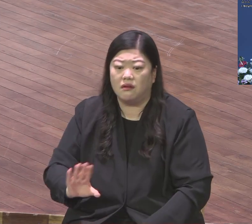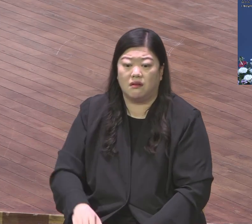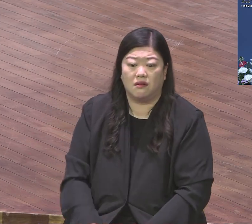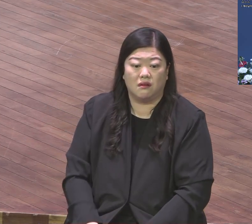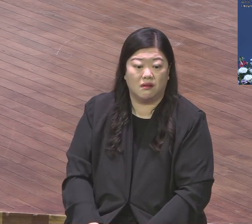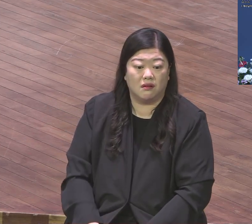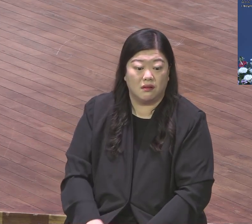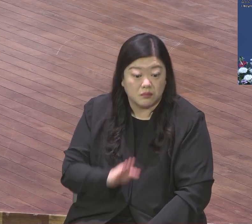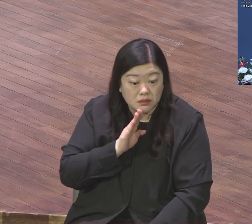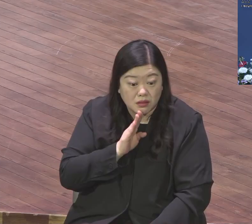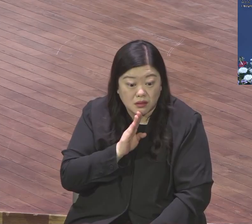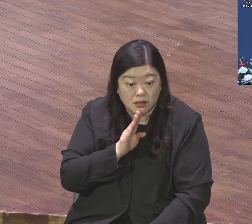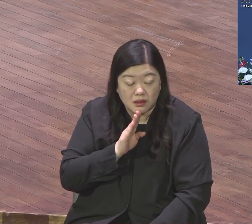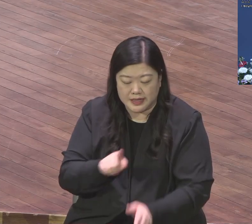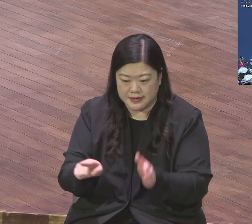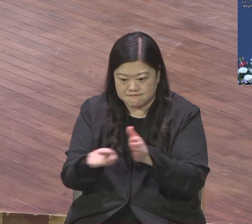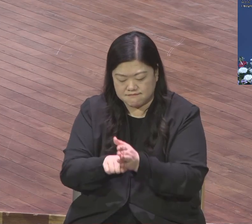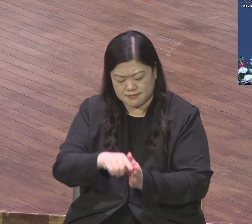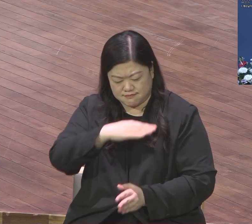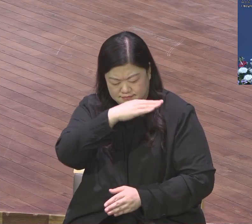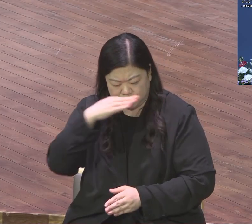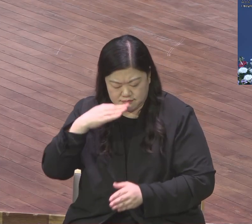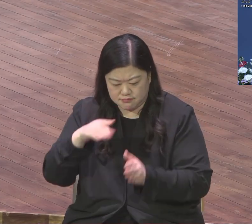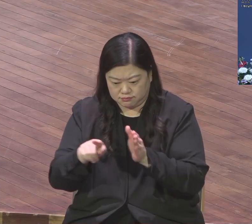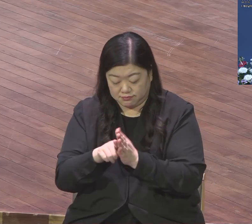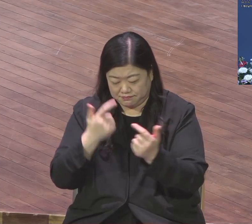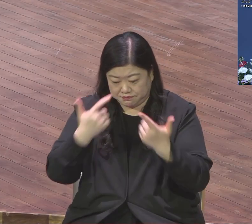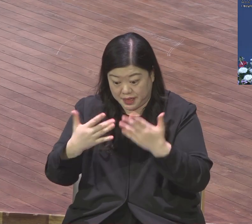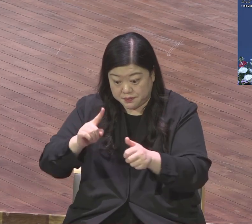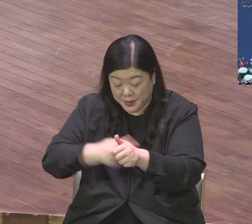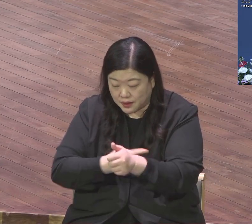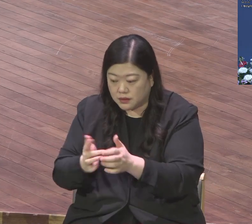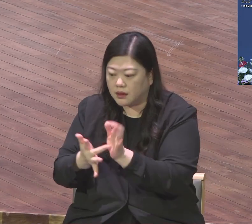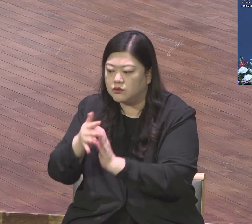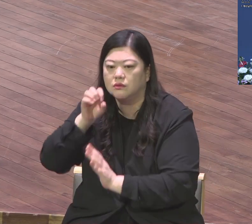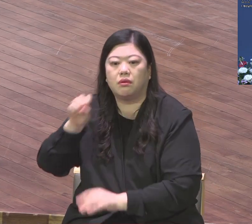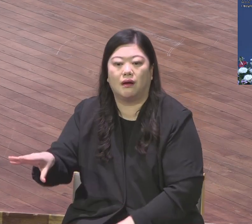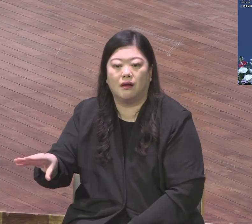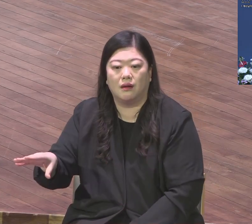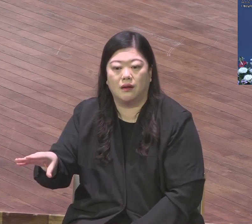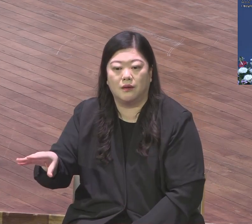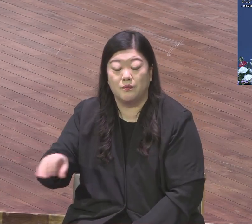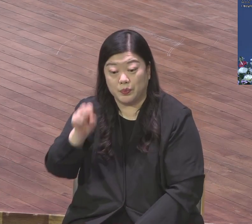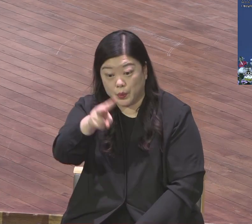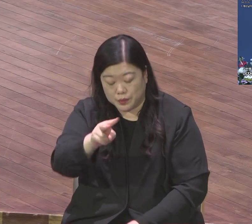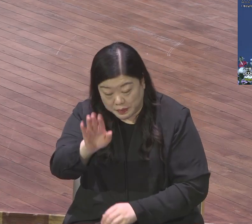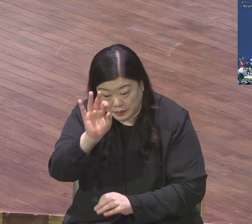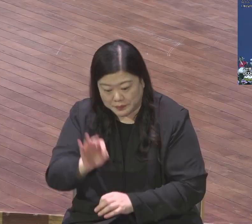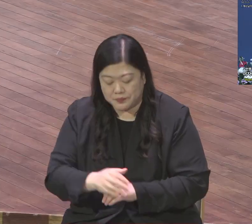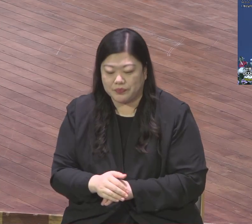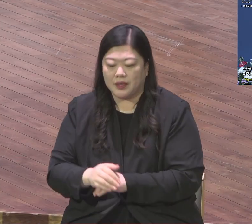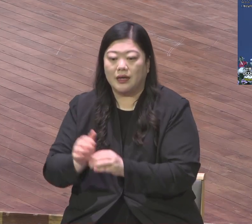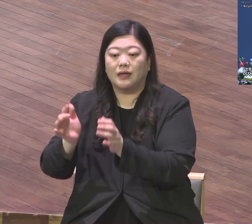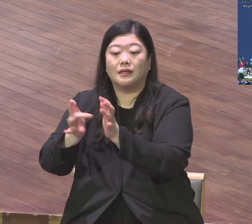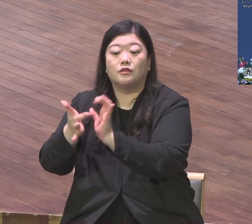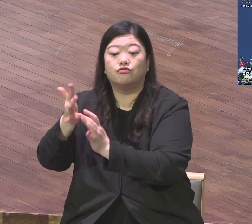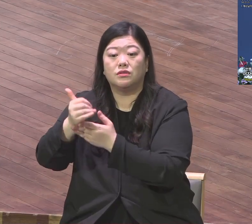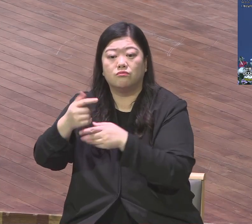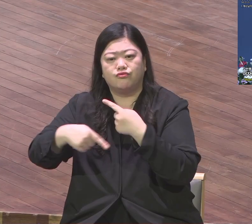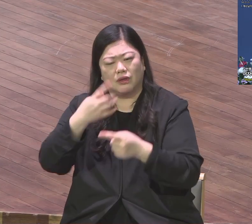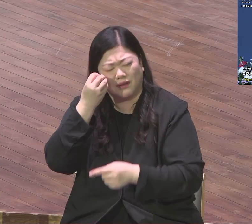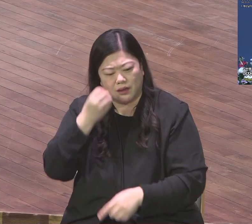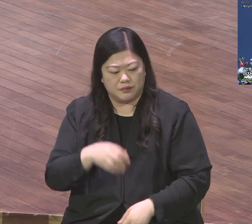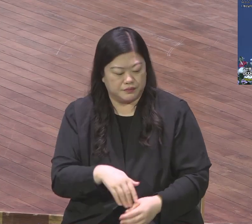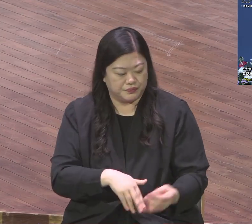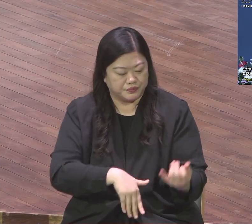하지요. 그런데 예수님의 답변 보면 또 이해가 되지 않는 부분이 있어요. 여자여 나와 무슨 상관이